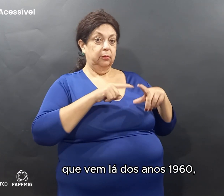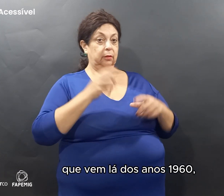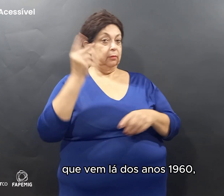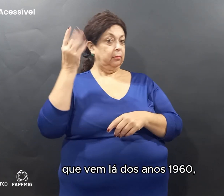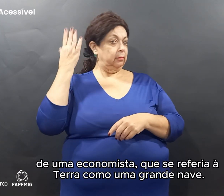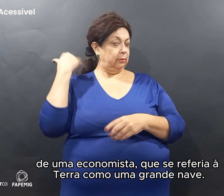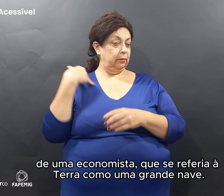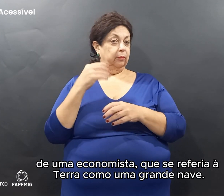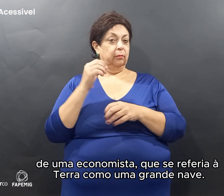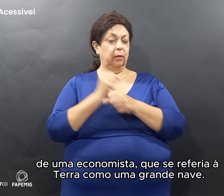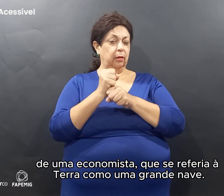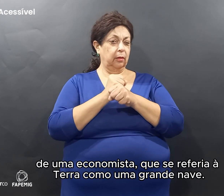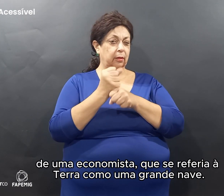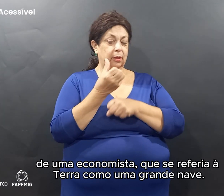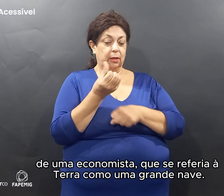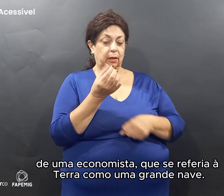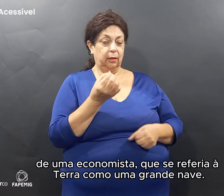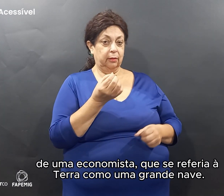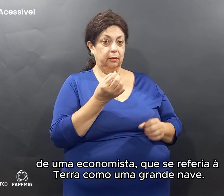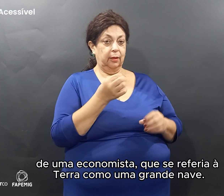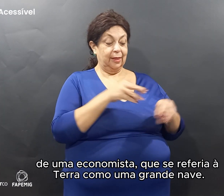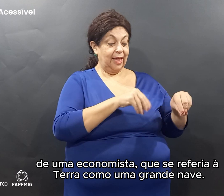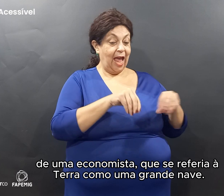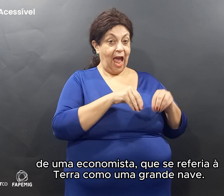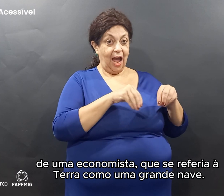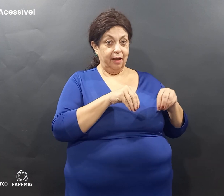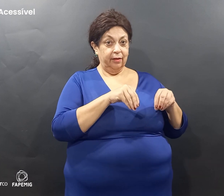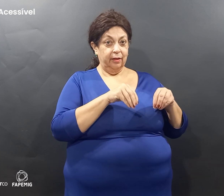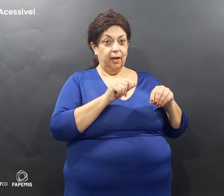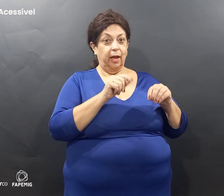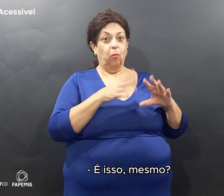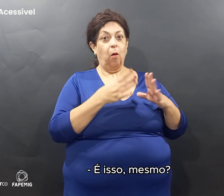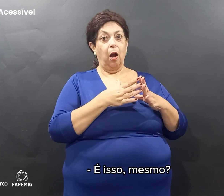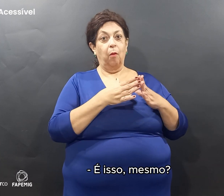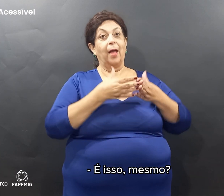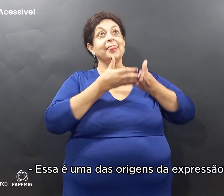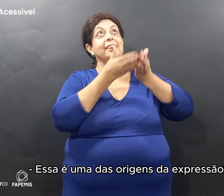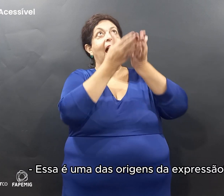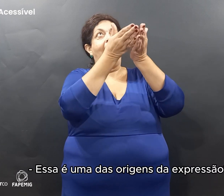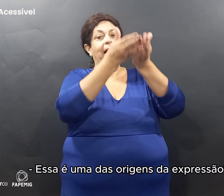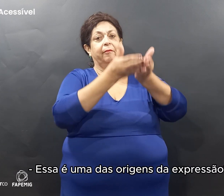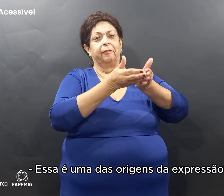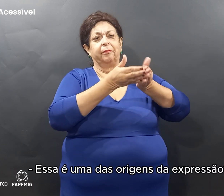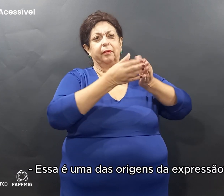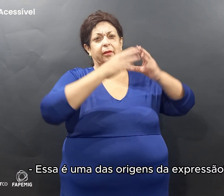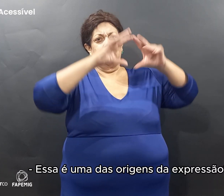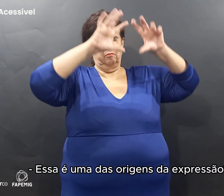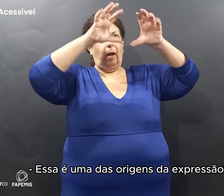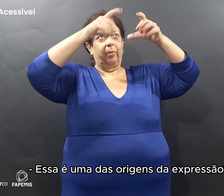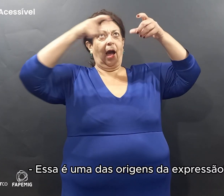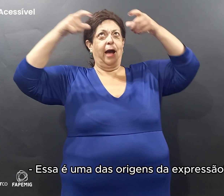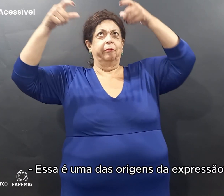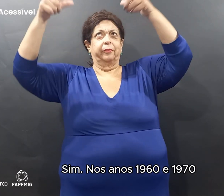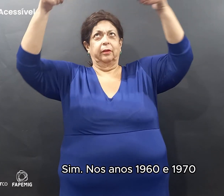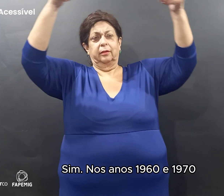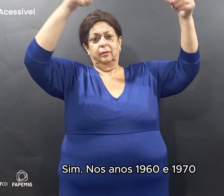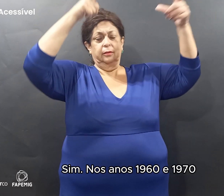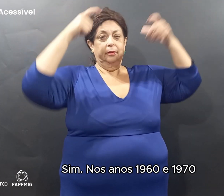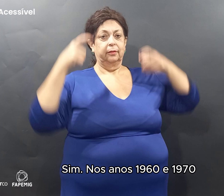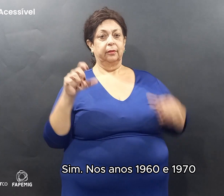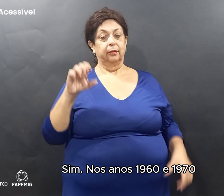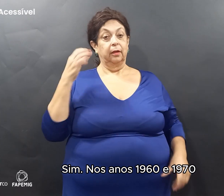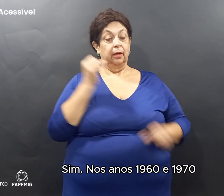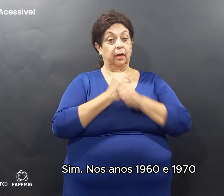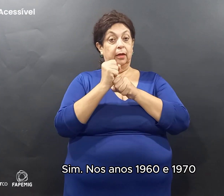anos 60, de uma economista que se referia à Terra como uma grande nave. É isso mesmo? Essa é uma das origens, assim, da expressão? Sim. Nos